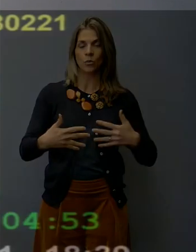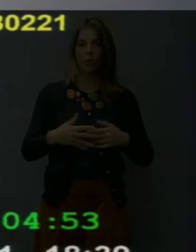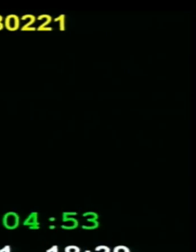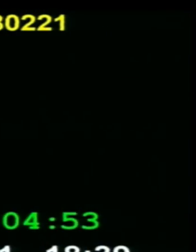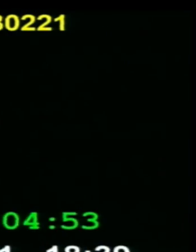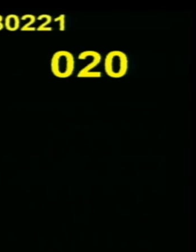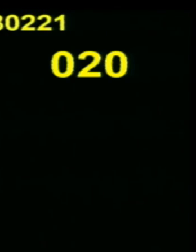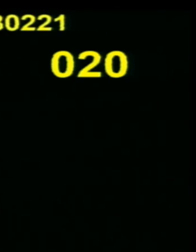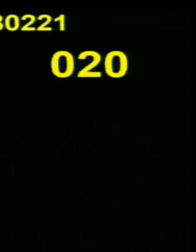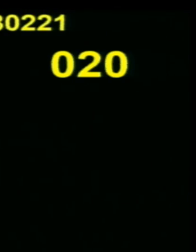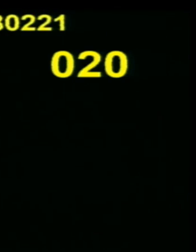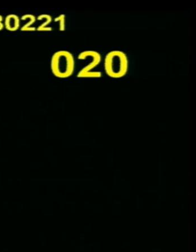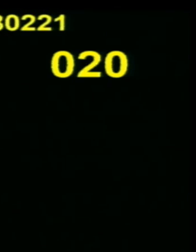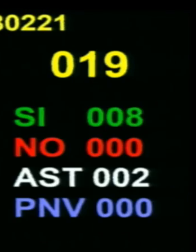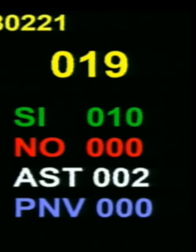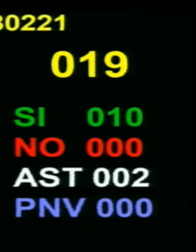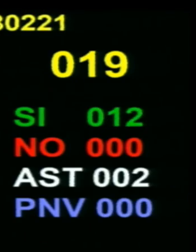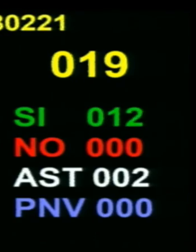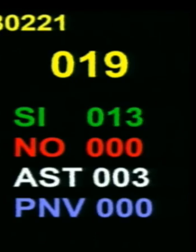si vota